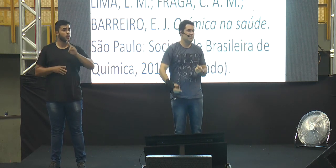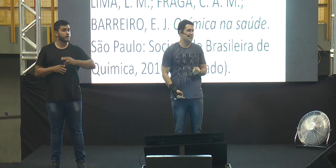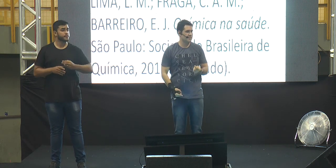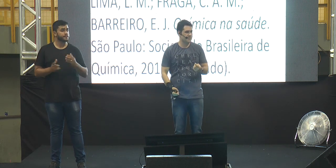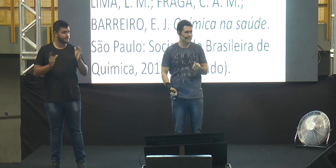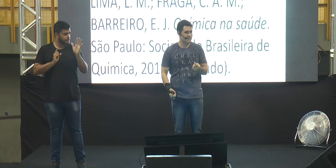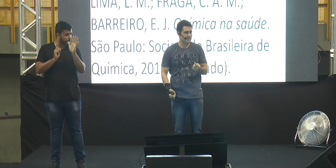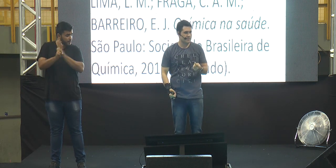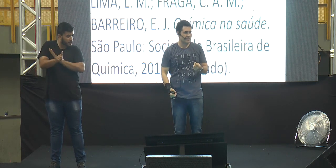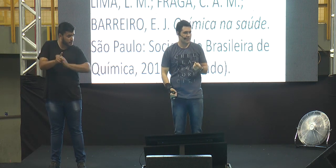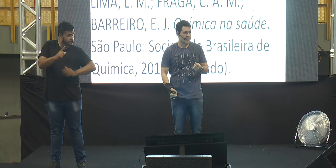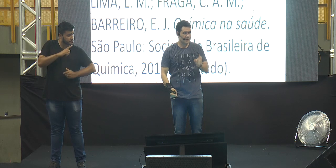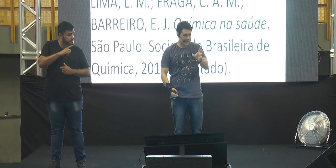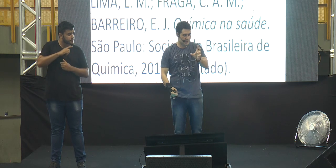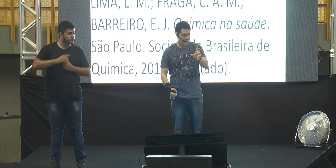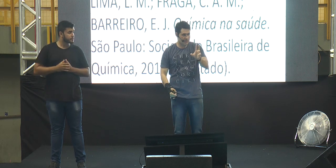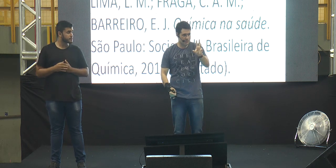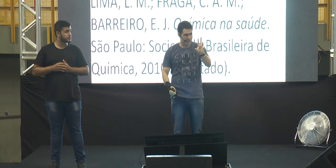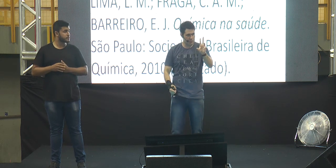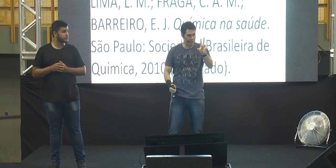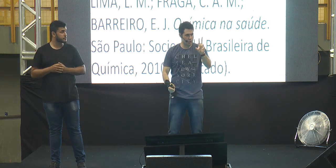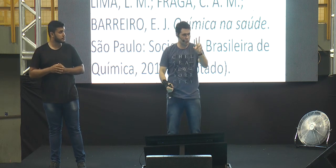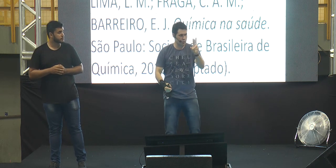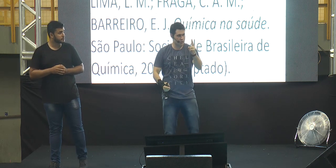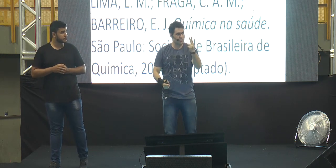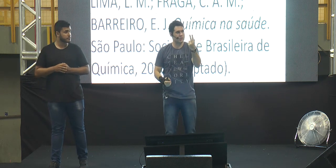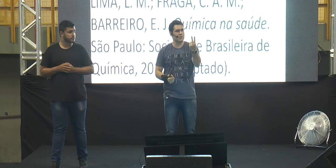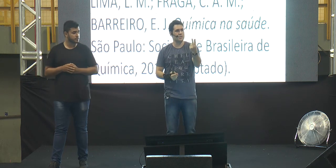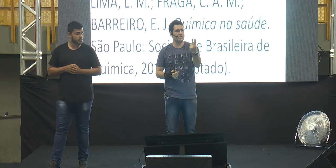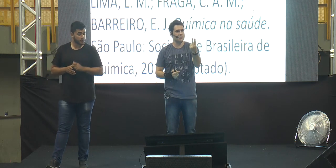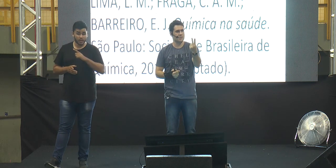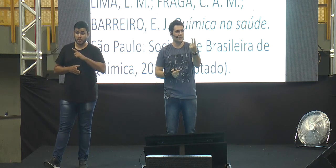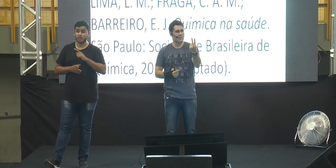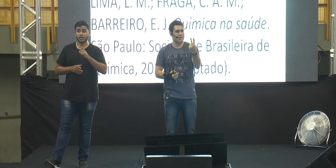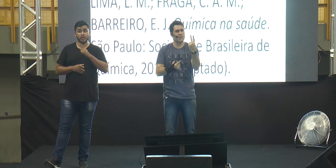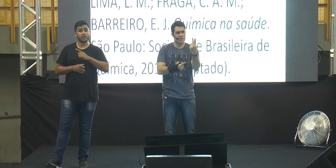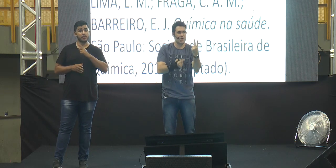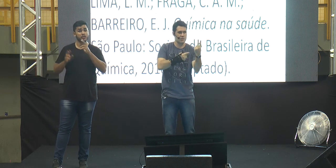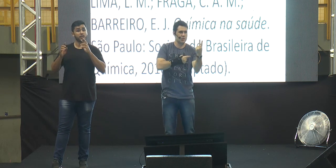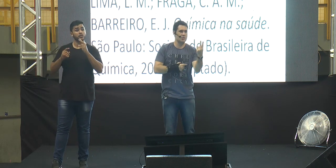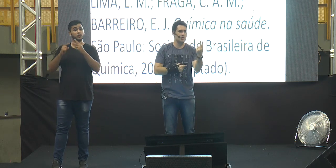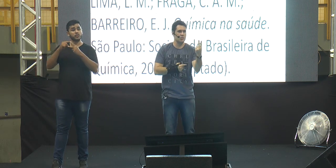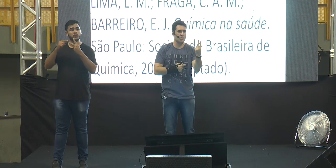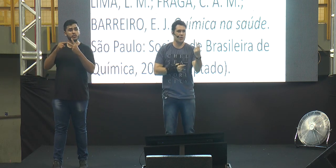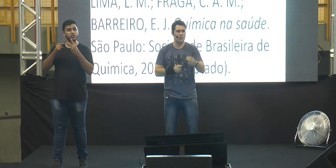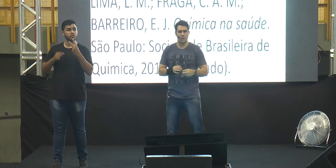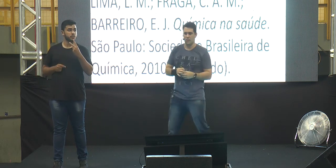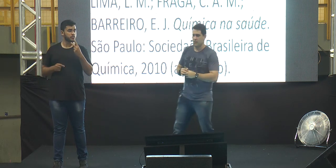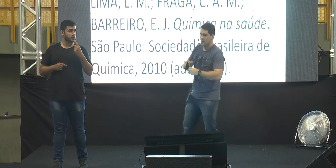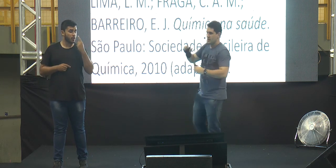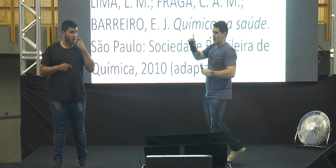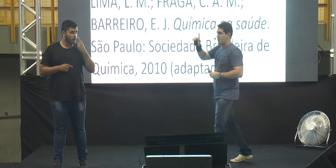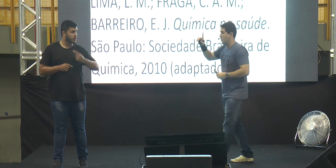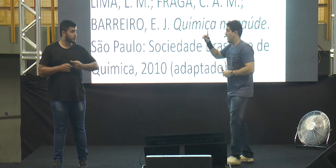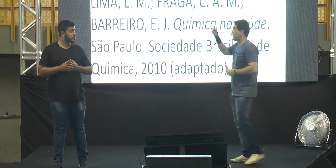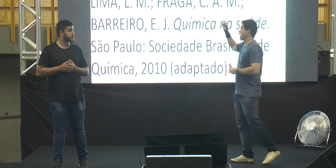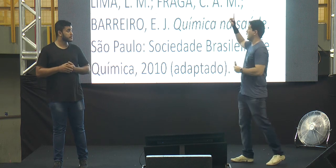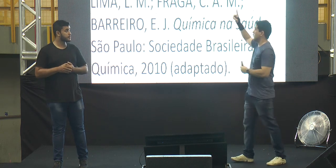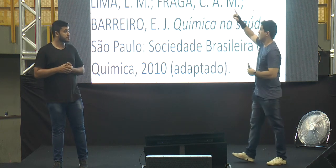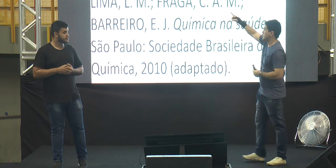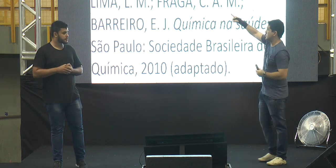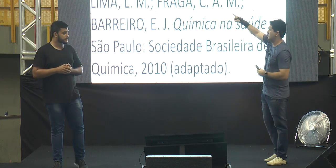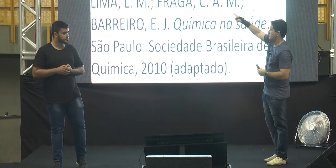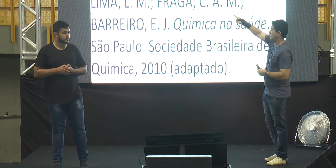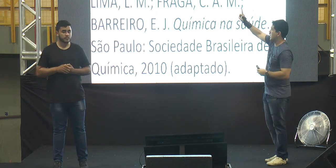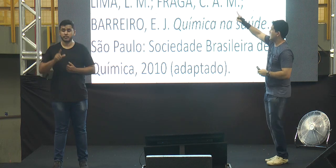questão te diz. Nesse caso, você não utilizou 2 substâncias. Nesse caso, você utilizou o quê? A molécula